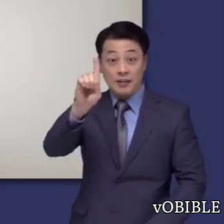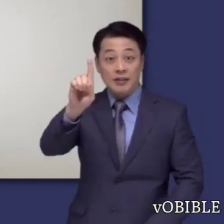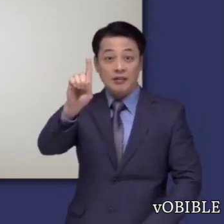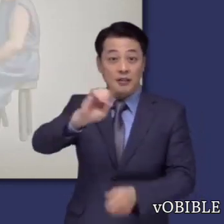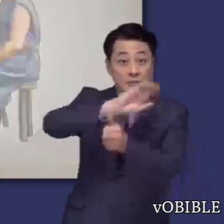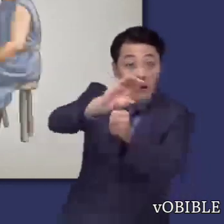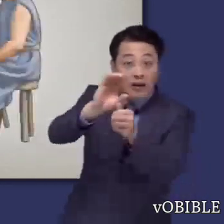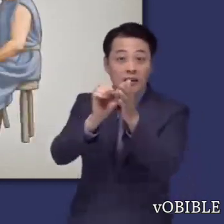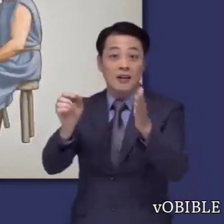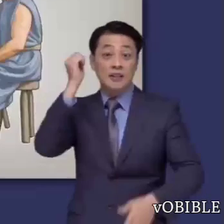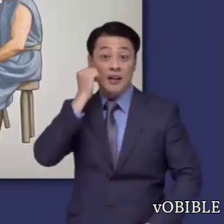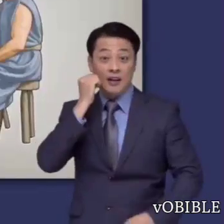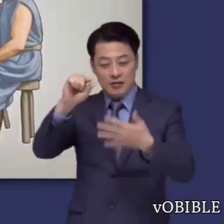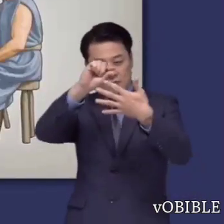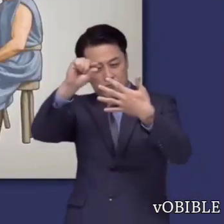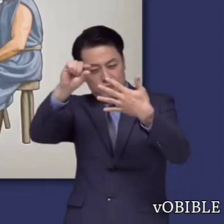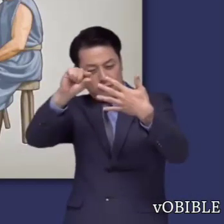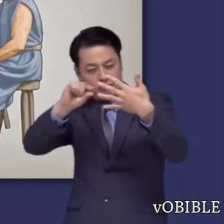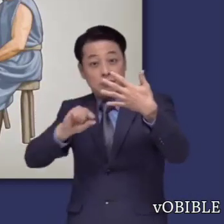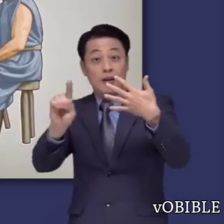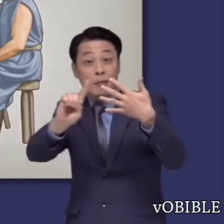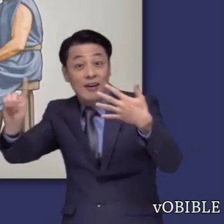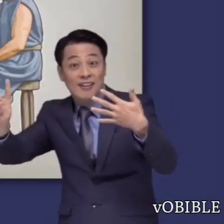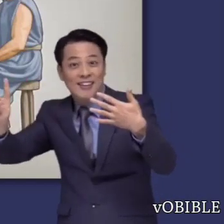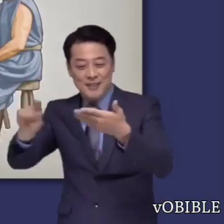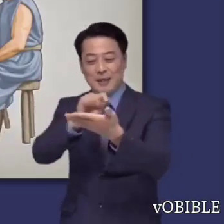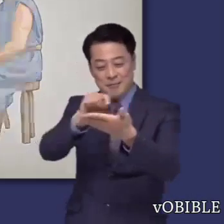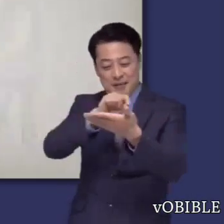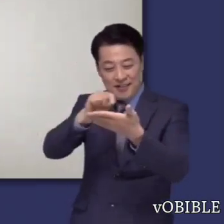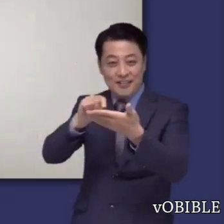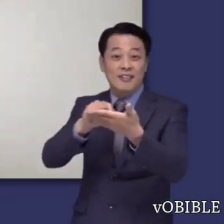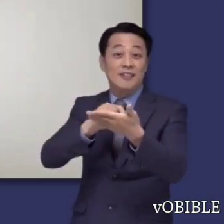第一章，保罗列出做会众长老的资格。